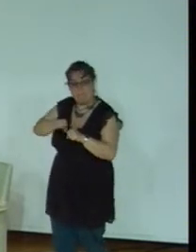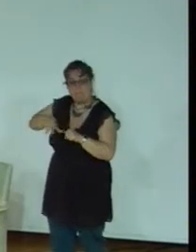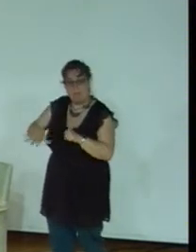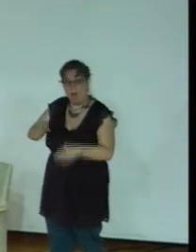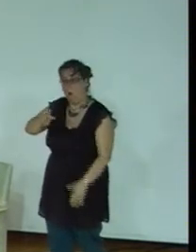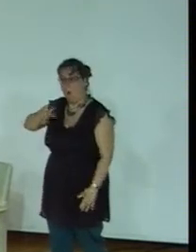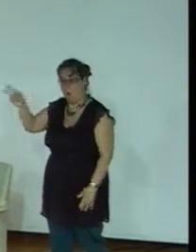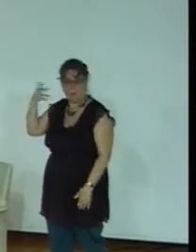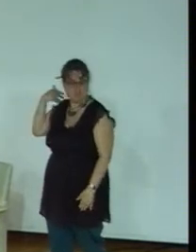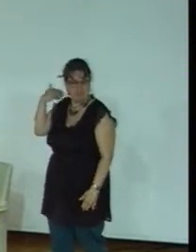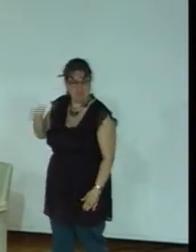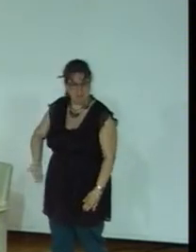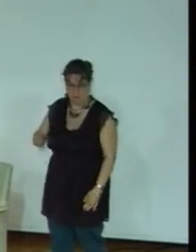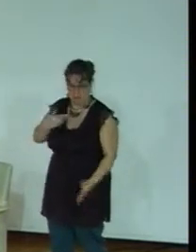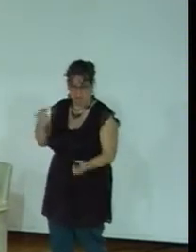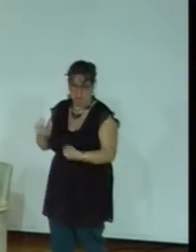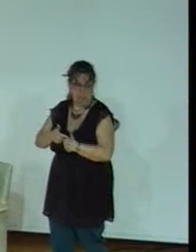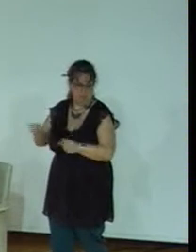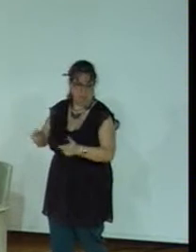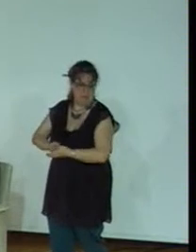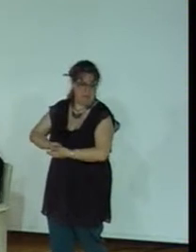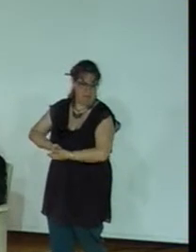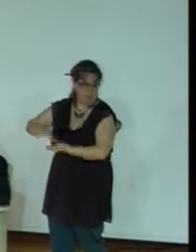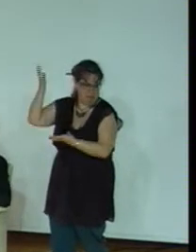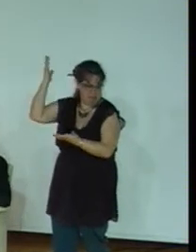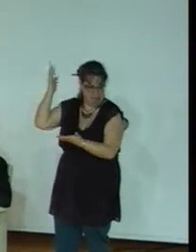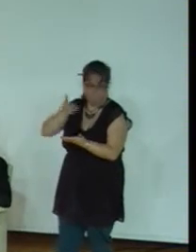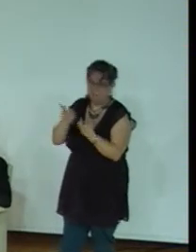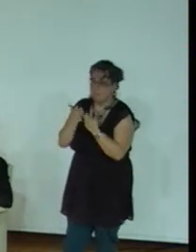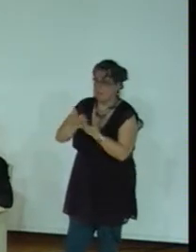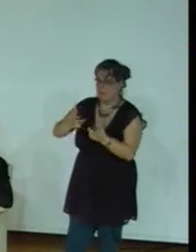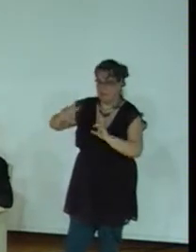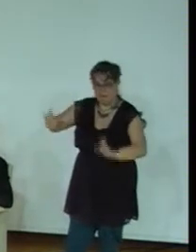utilisés beaucoup par les gens sont plus contrôlés. C'est d'ailleurs dans la loi